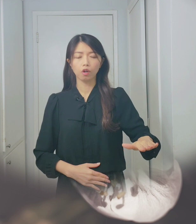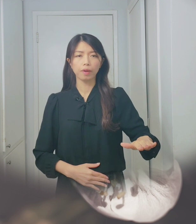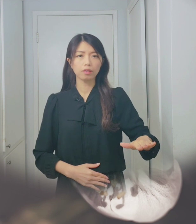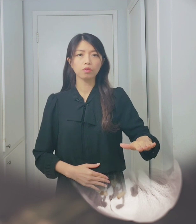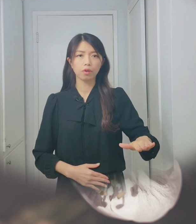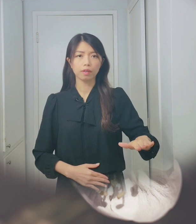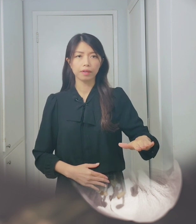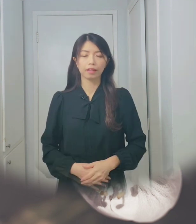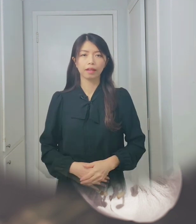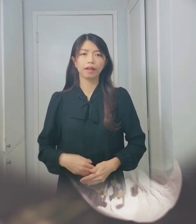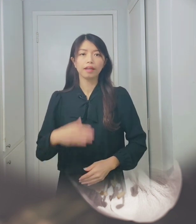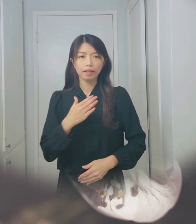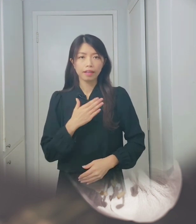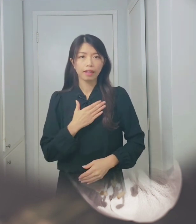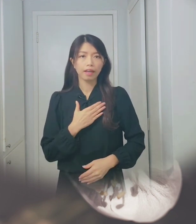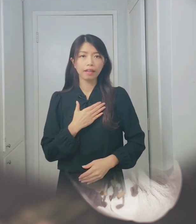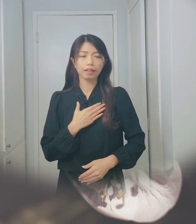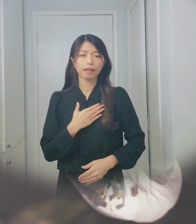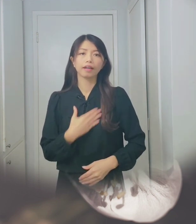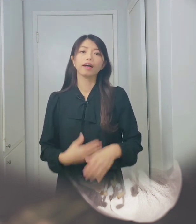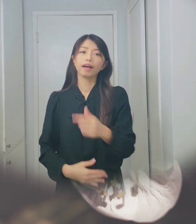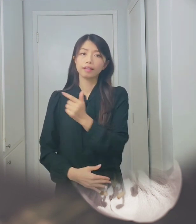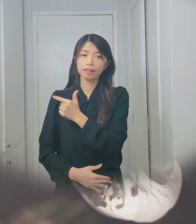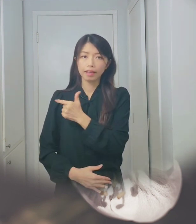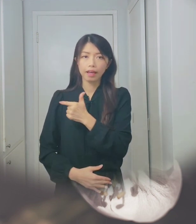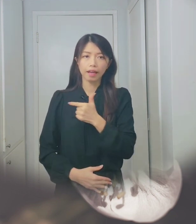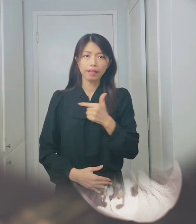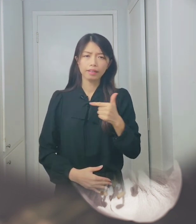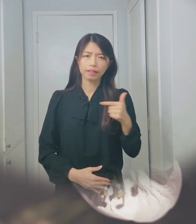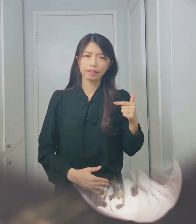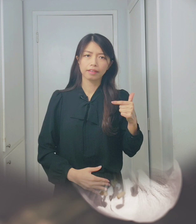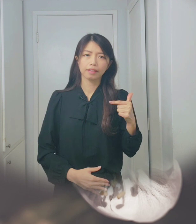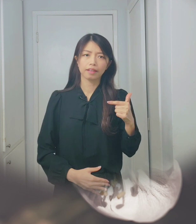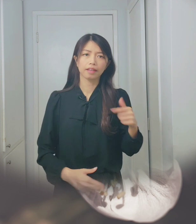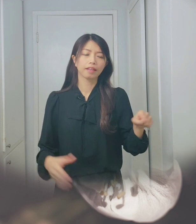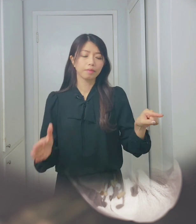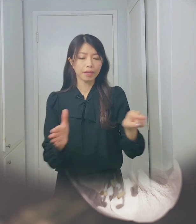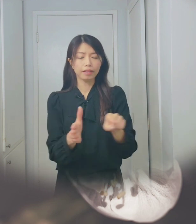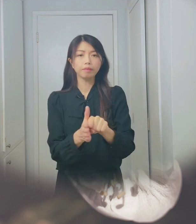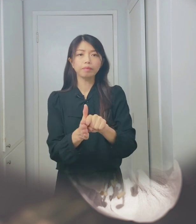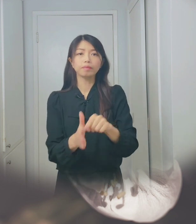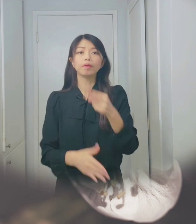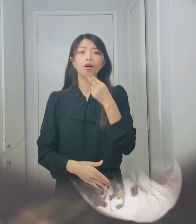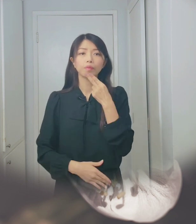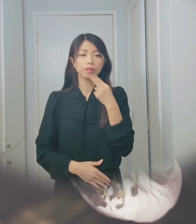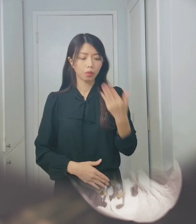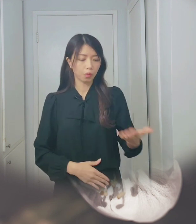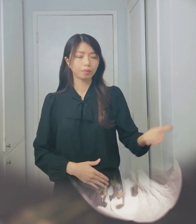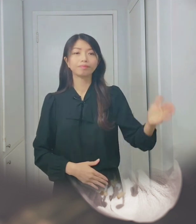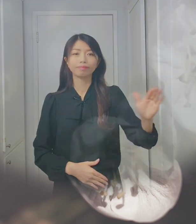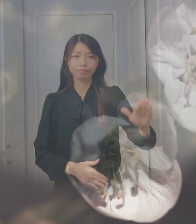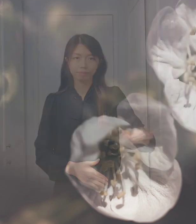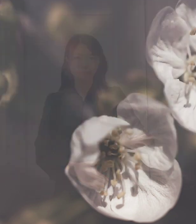그러나 이런 반전 수어가 됩니다. 내게 대단한 믿음